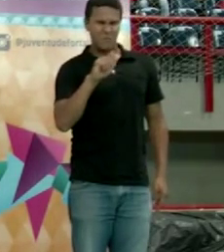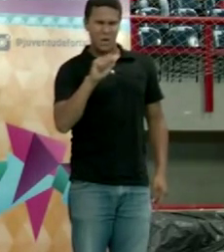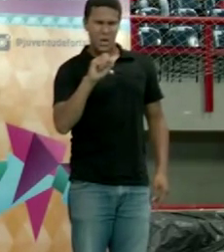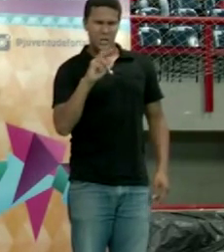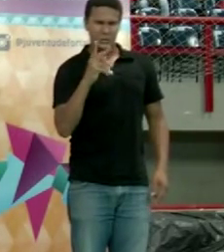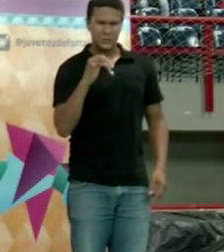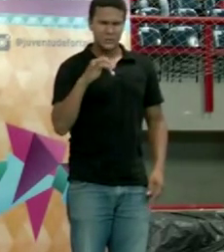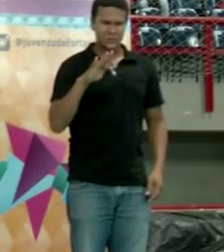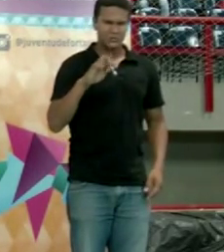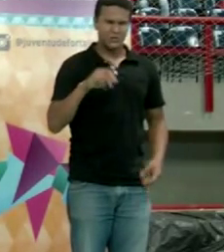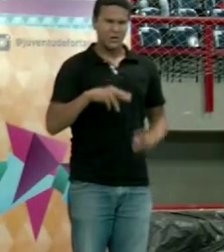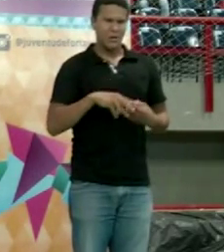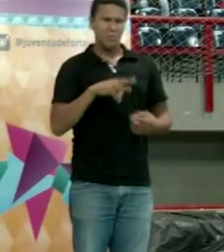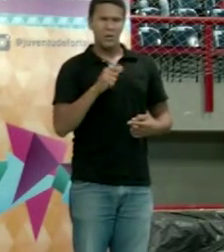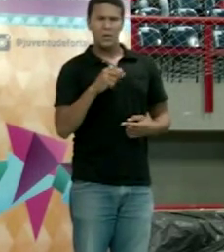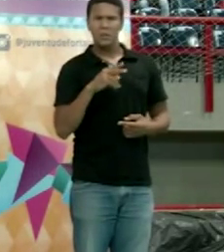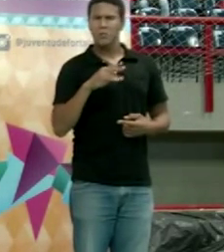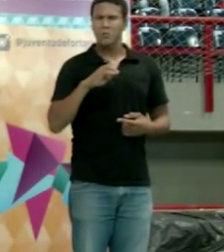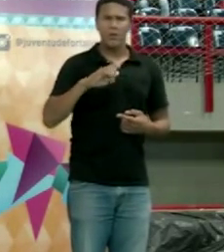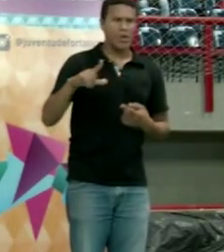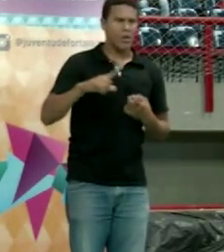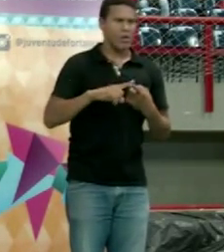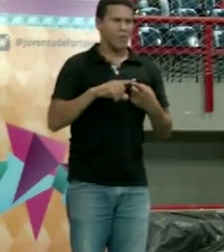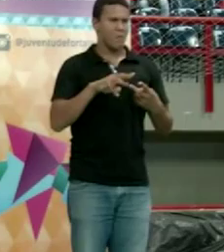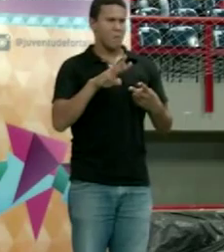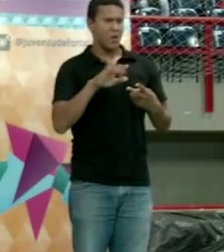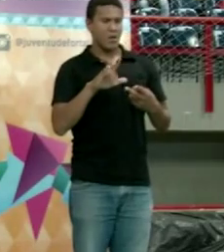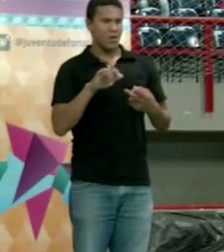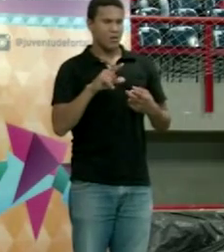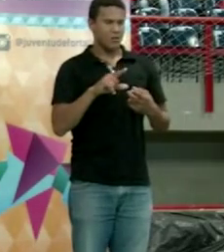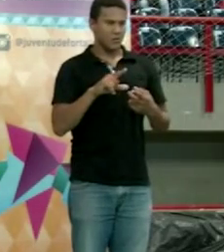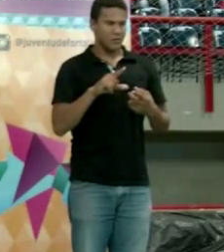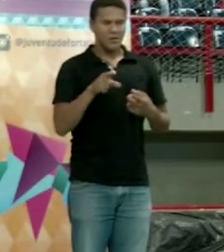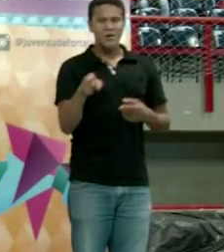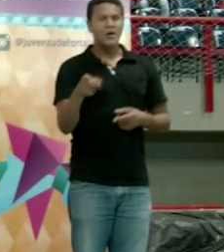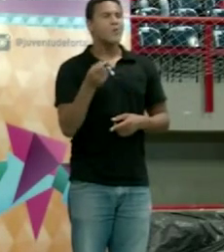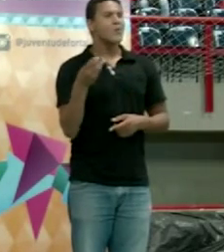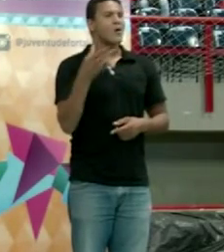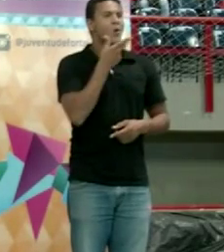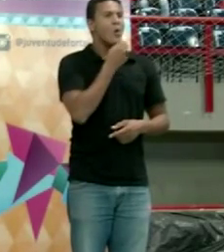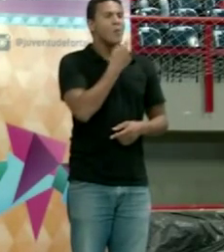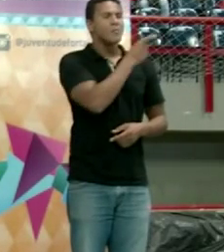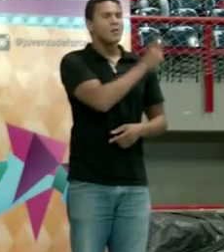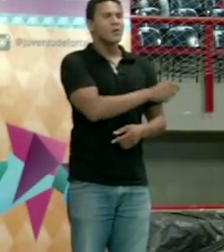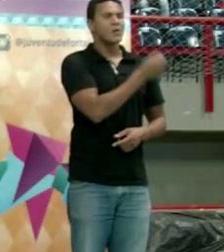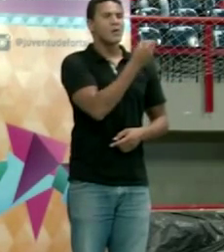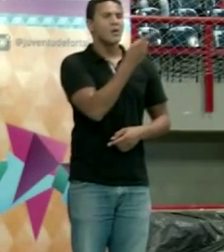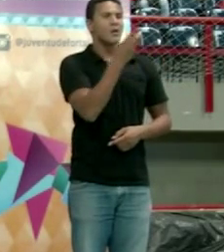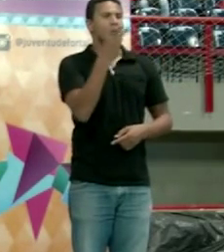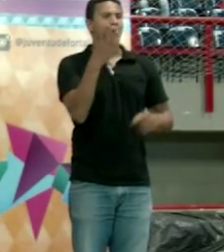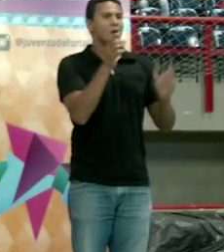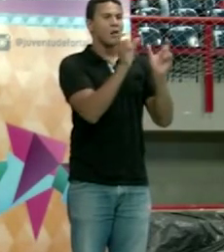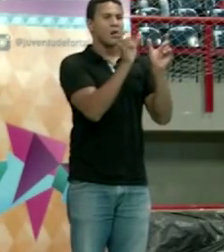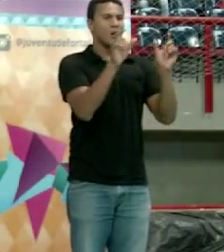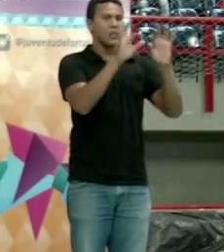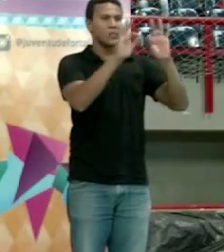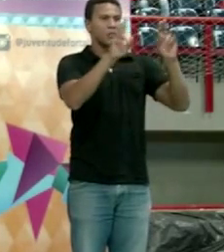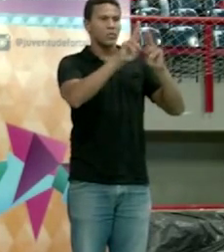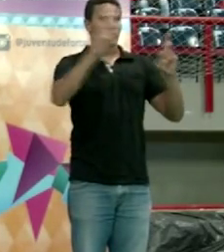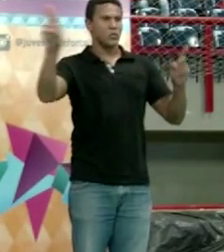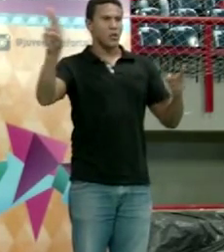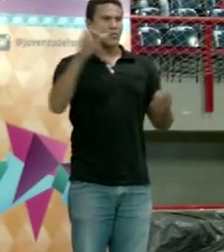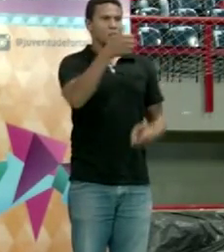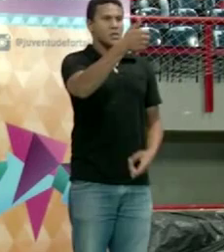Manuel William. Dom Pedro tinha 18 nomes. Pedro de